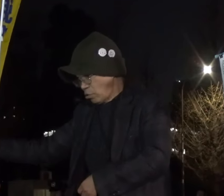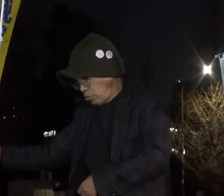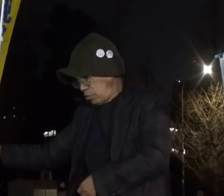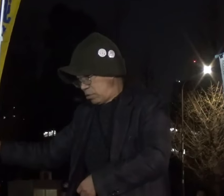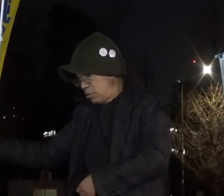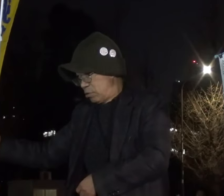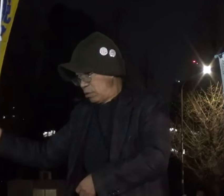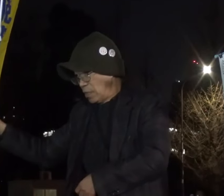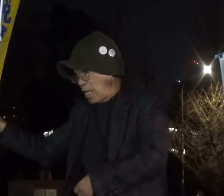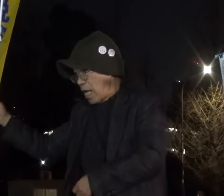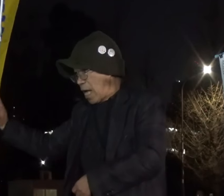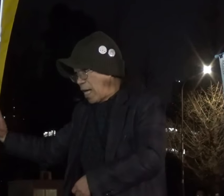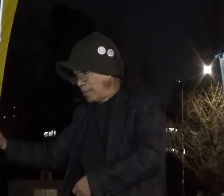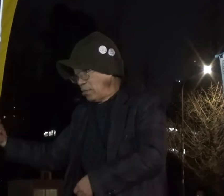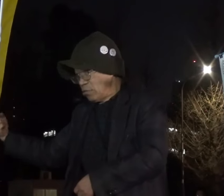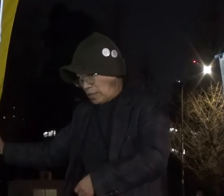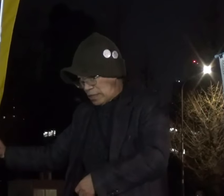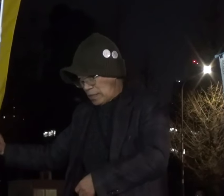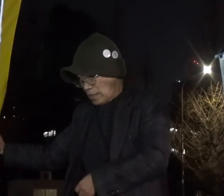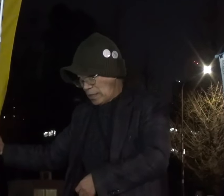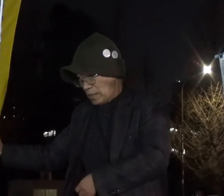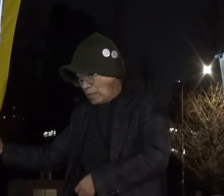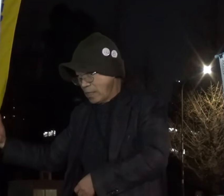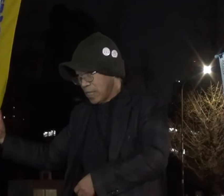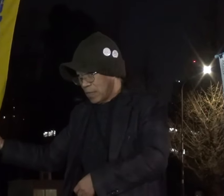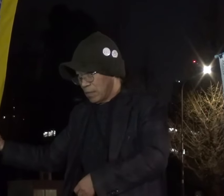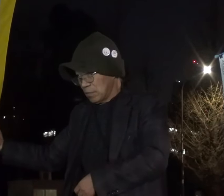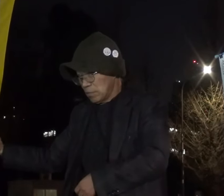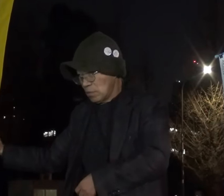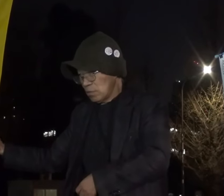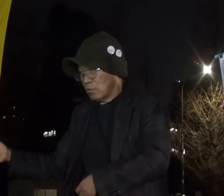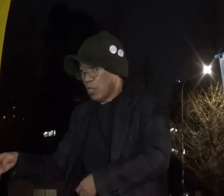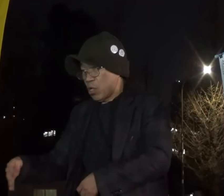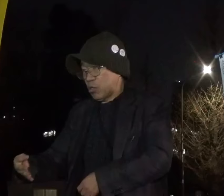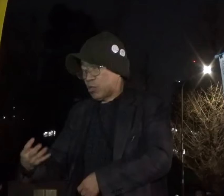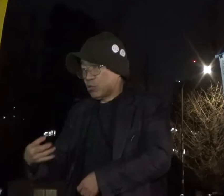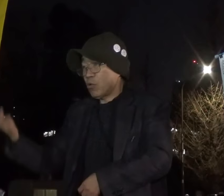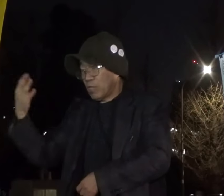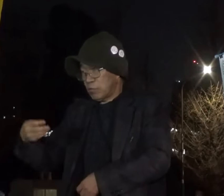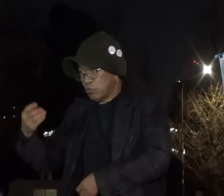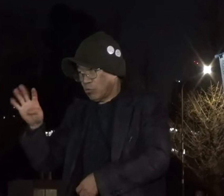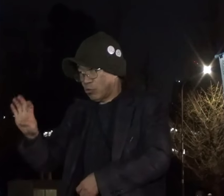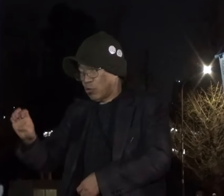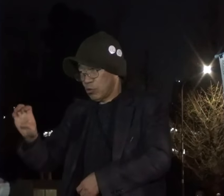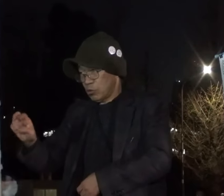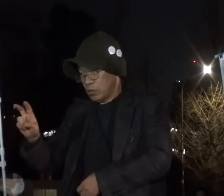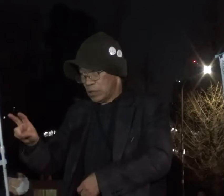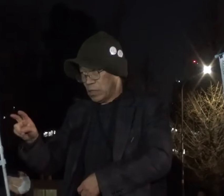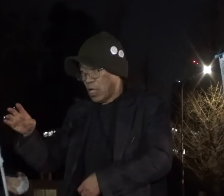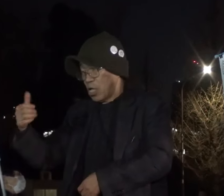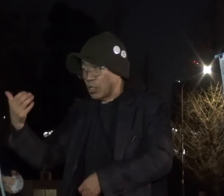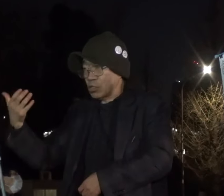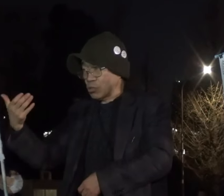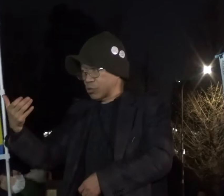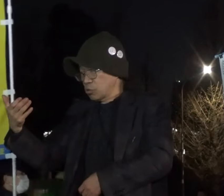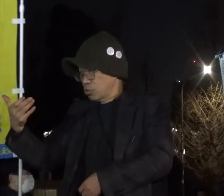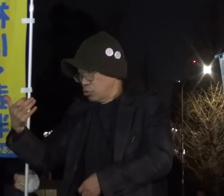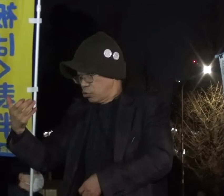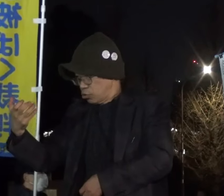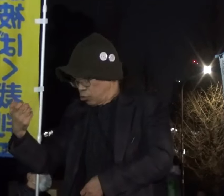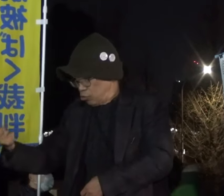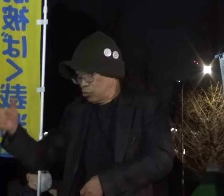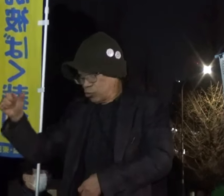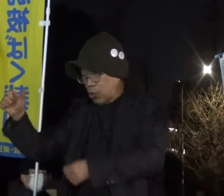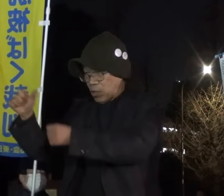94年82人、95年91人、計424人っていうのが95年までの5